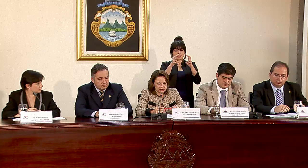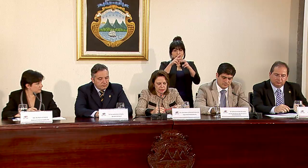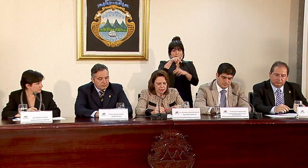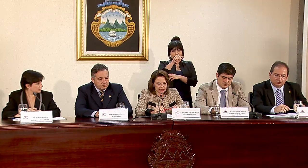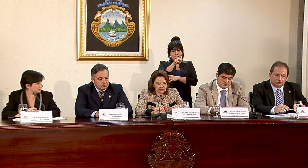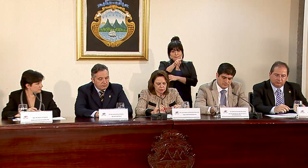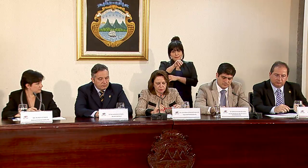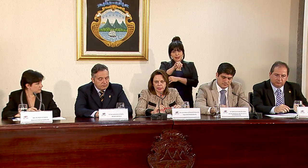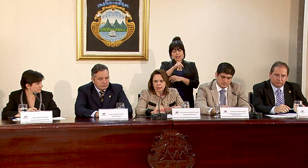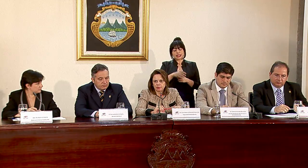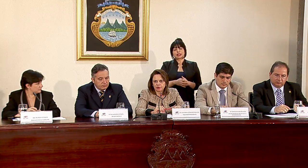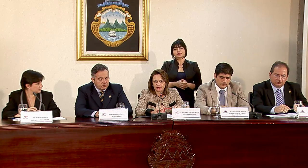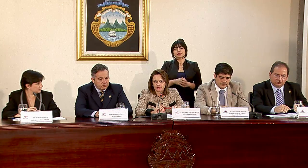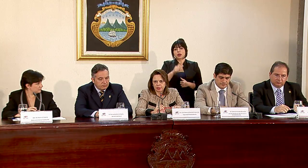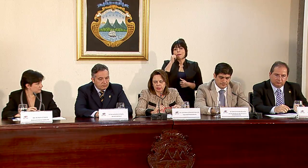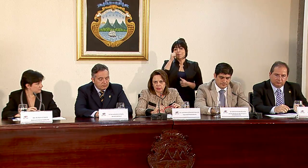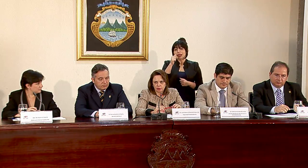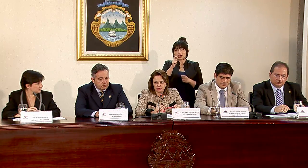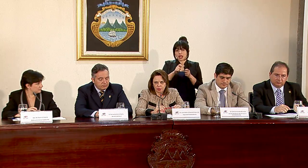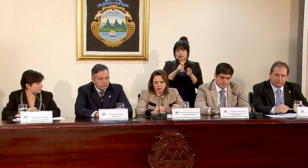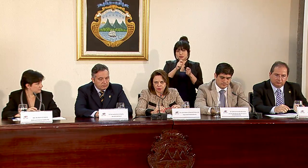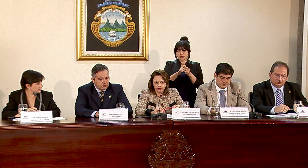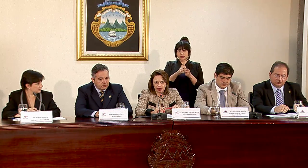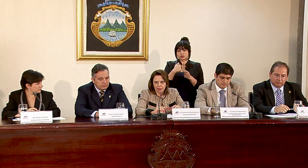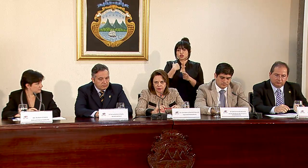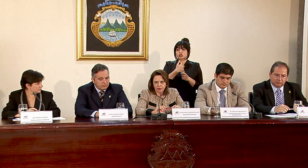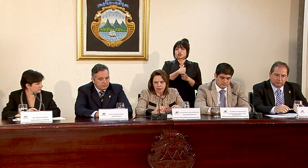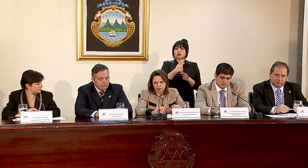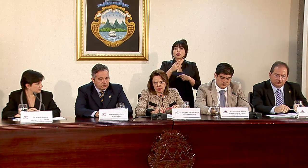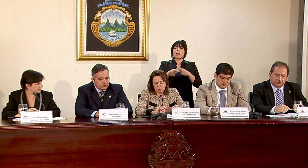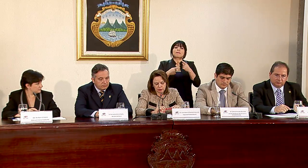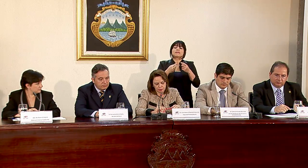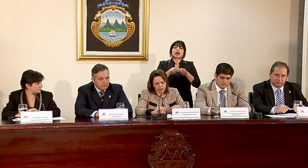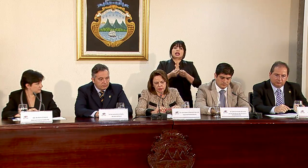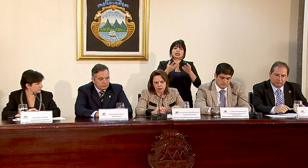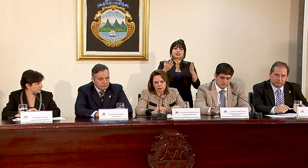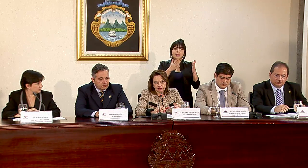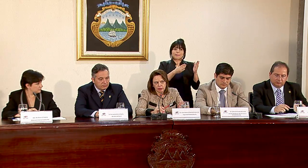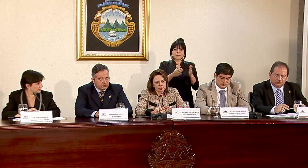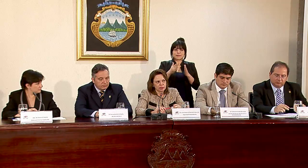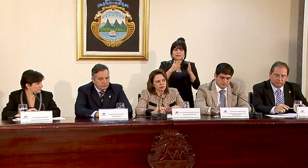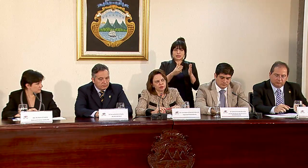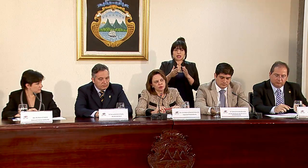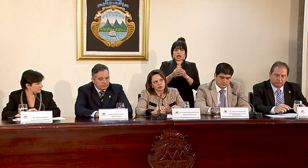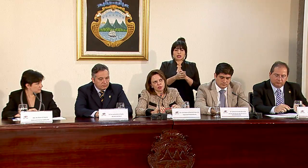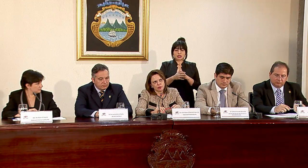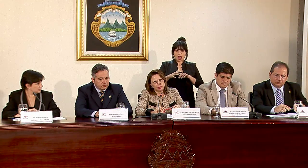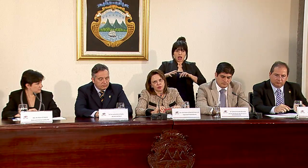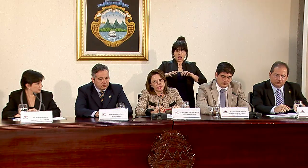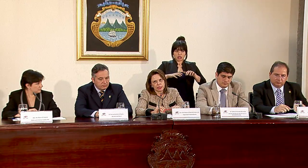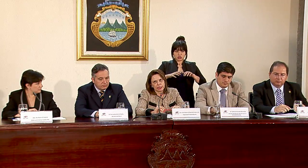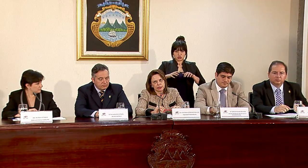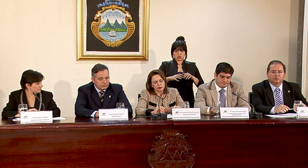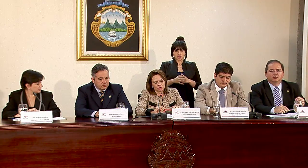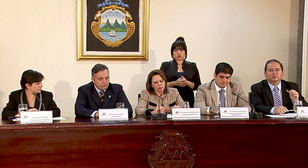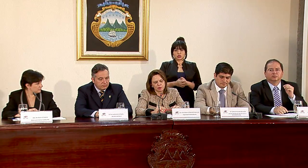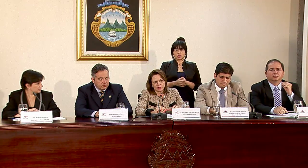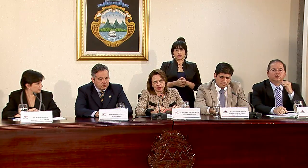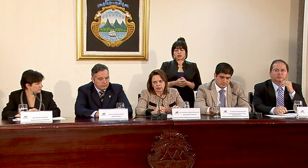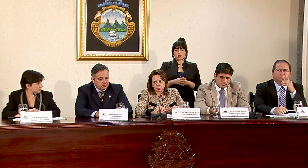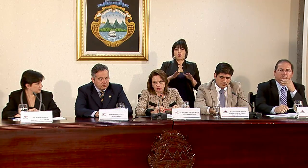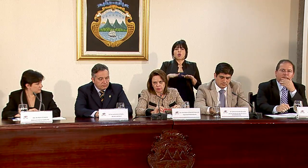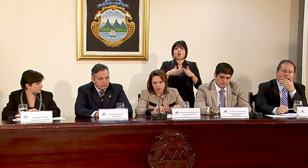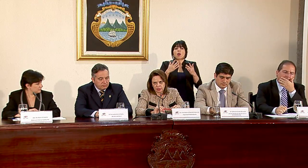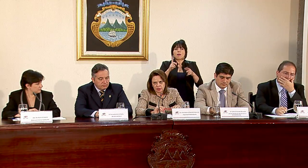PANI, mañana precisamente vamos a lanzar el plan de acción, cómo